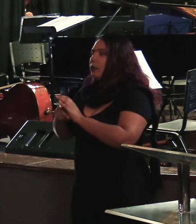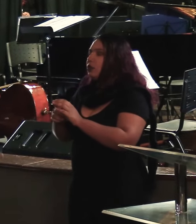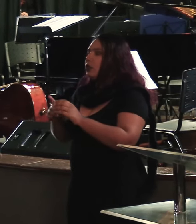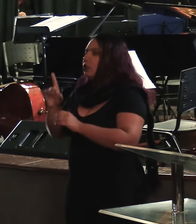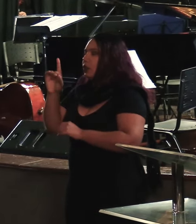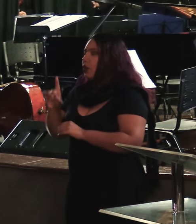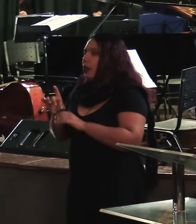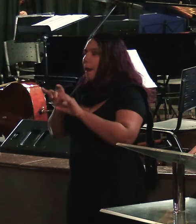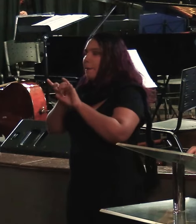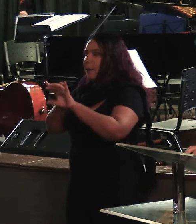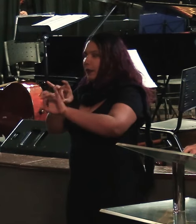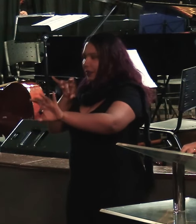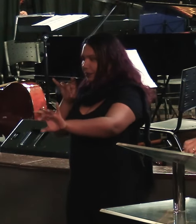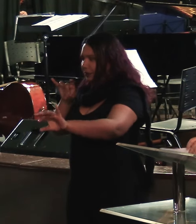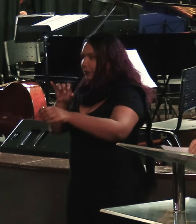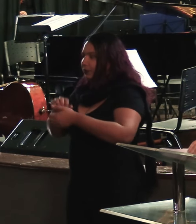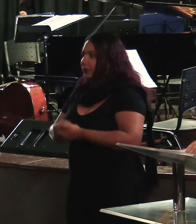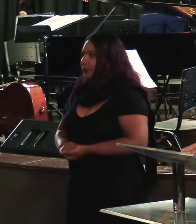pós-graduação.